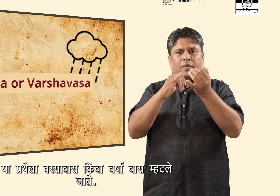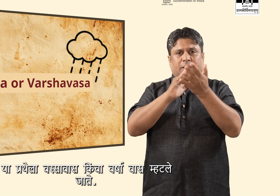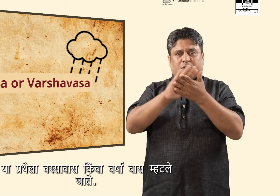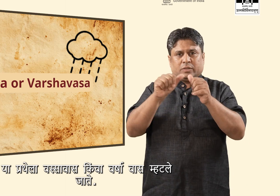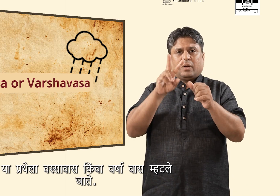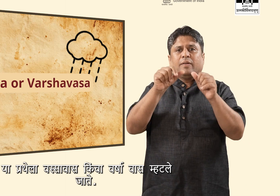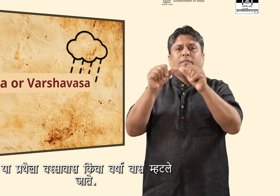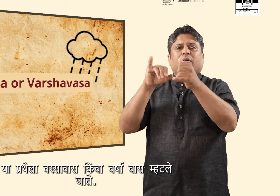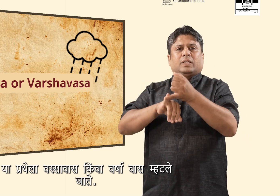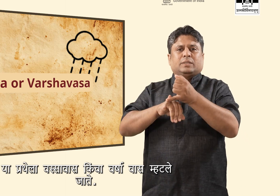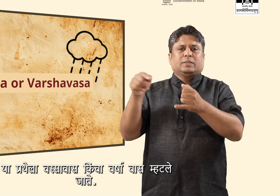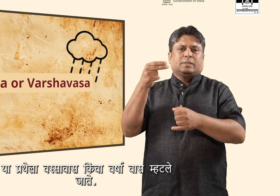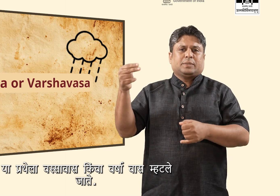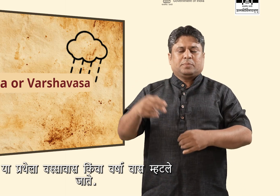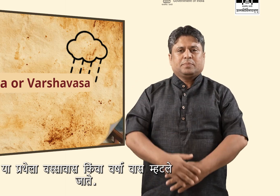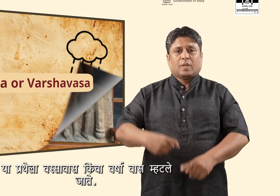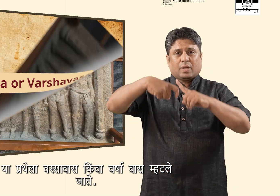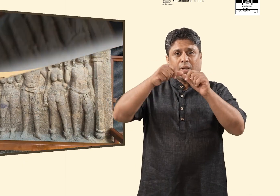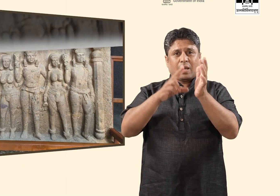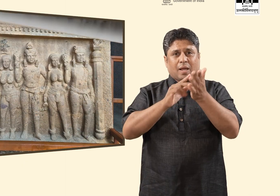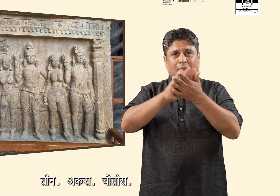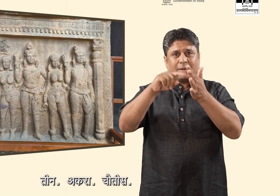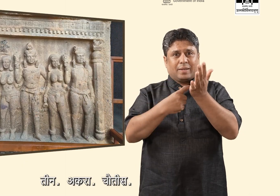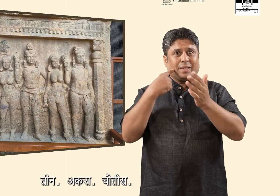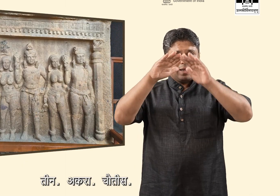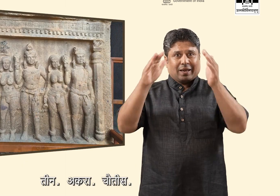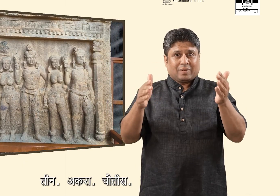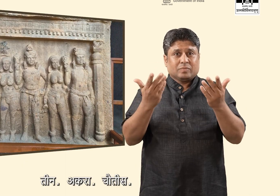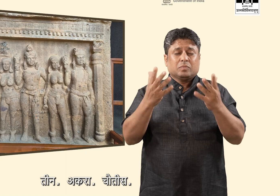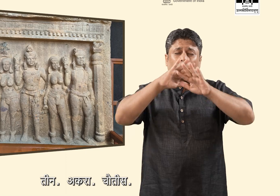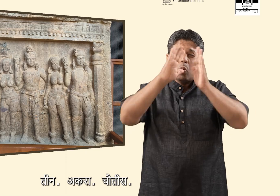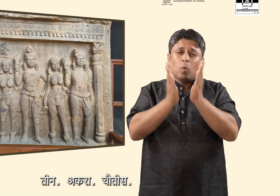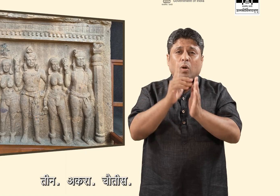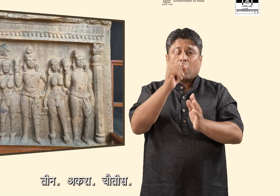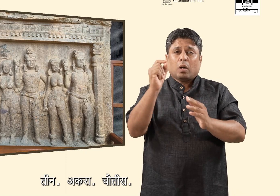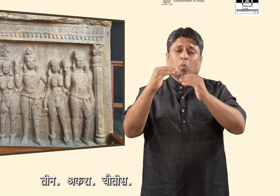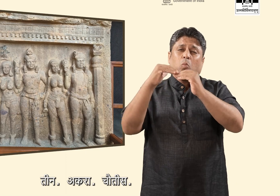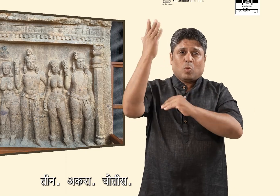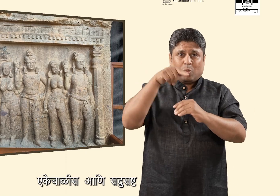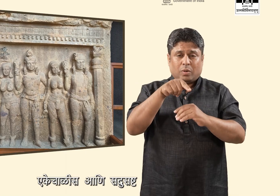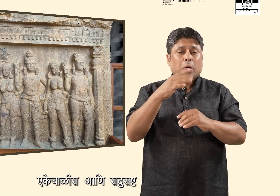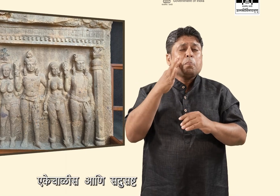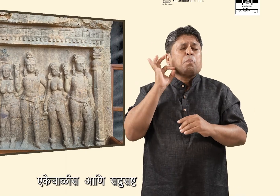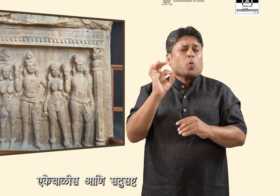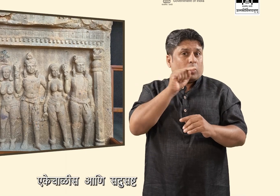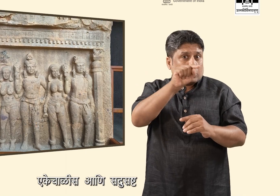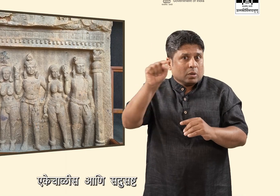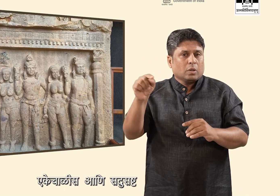वस्सावास किंवा वर्षावास म्हटले जाते. 3, 11, 34, 41 आणि